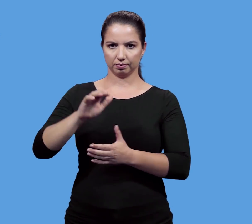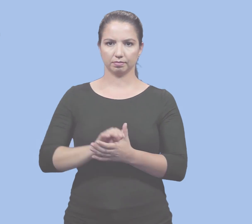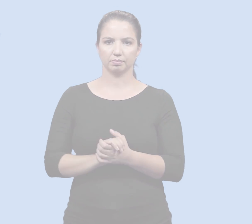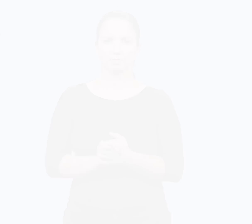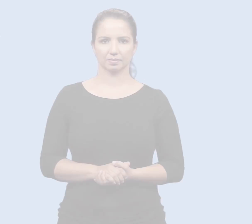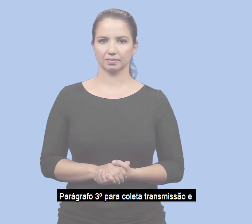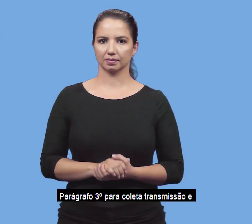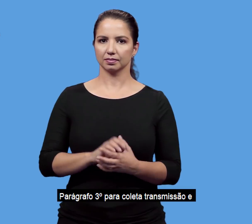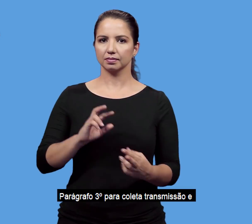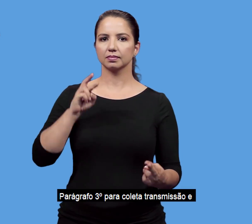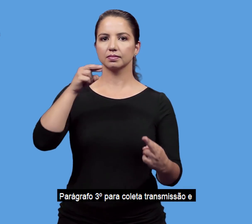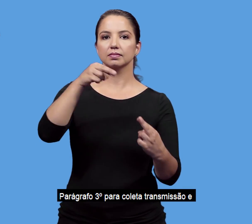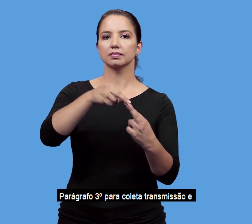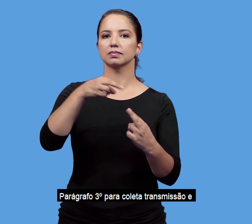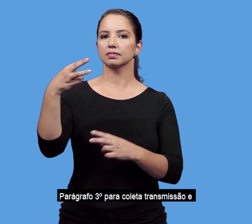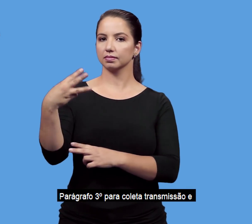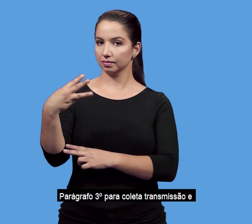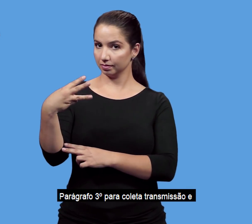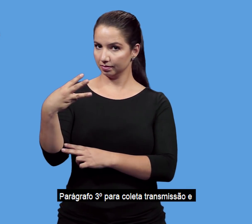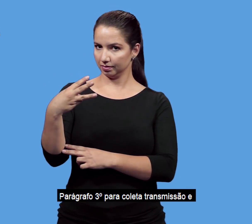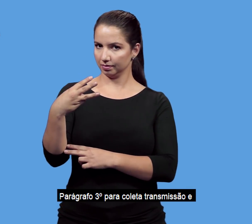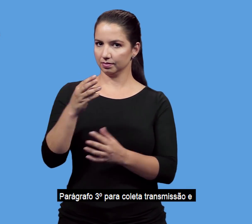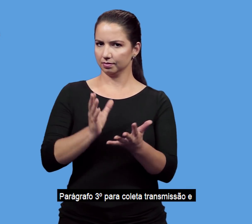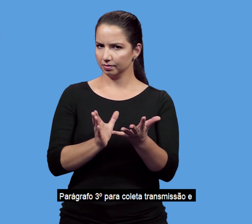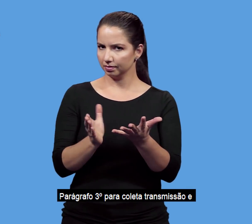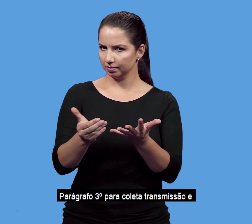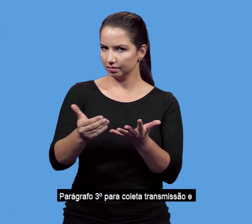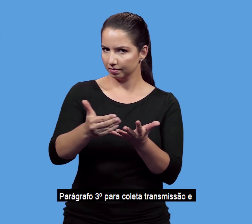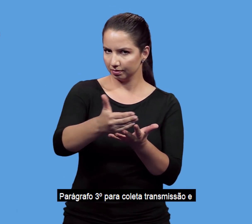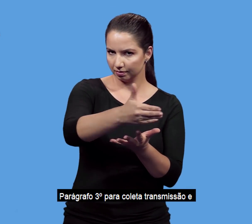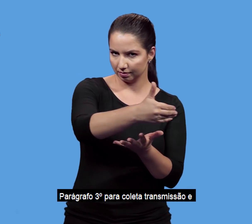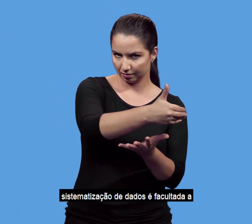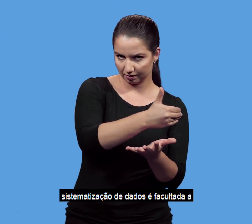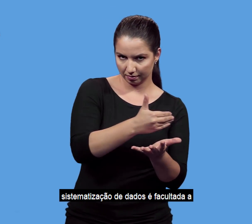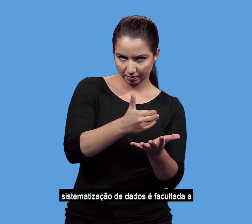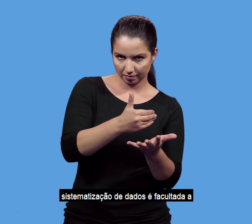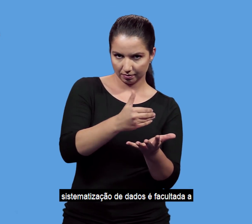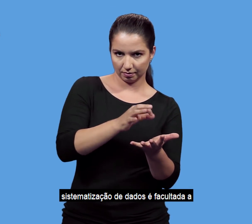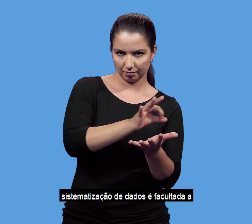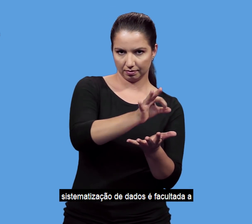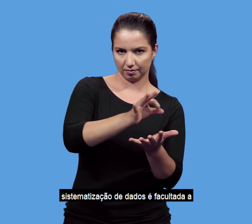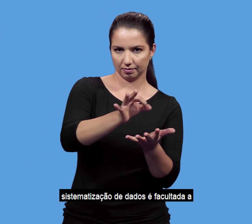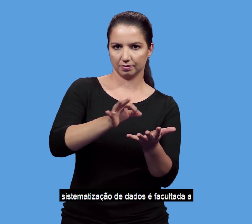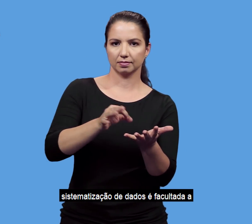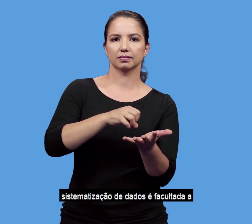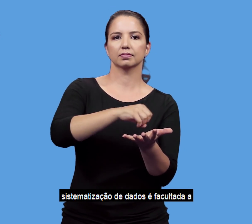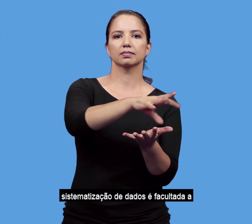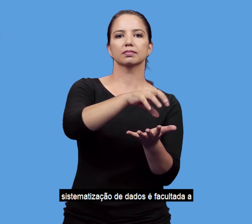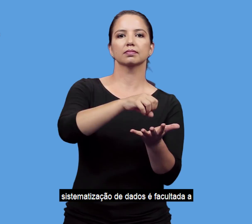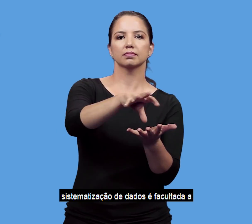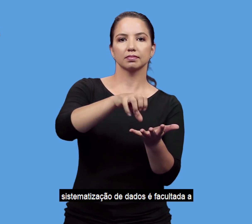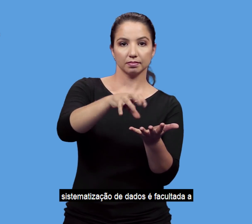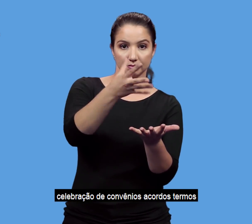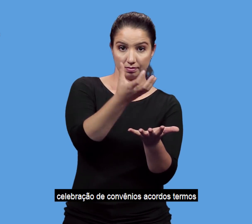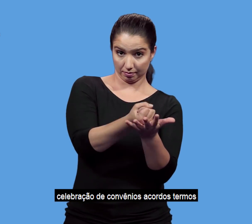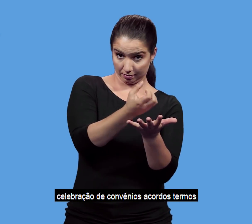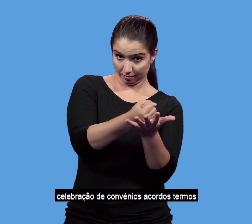parágrafo 3º para coleta transmissão e sistematização de dados é facultada a celebração de